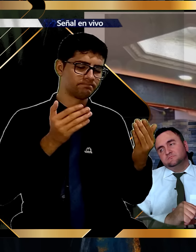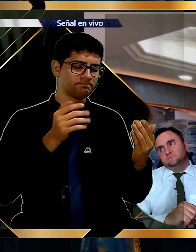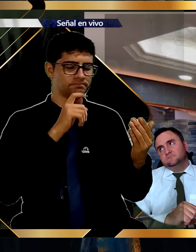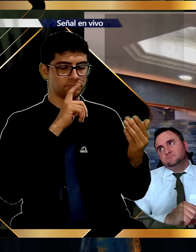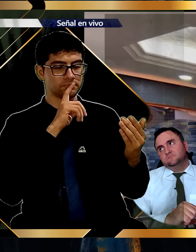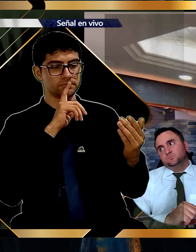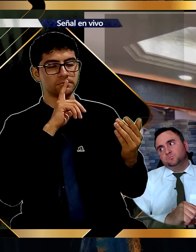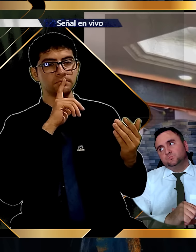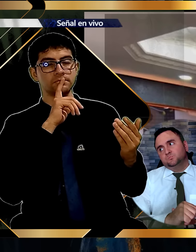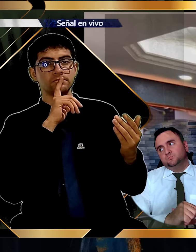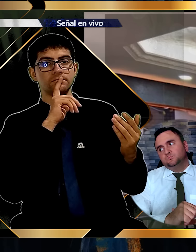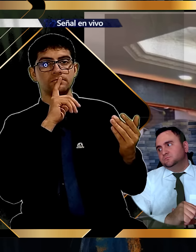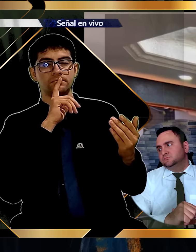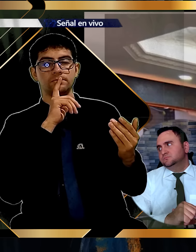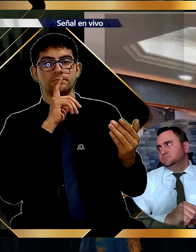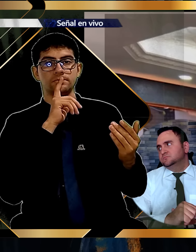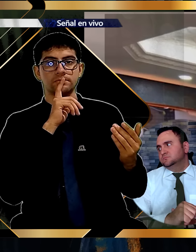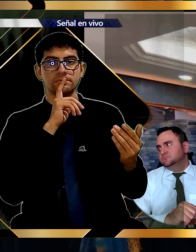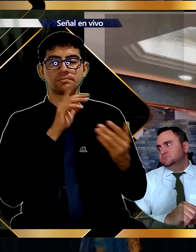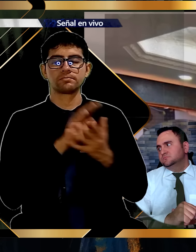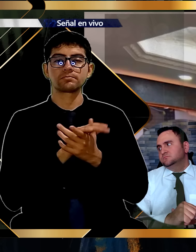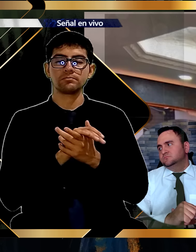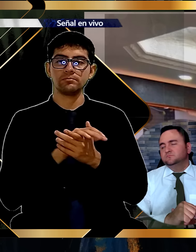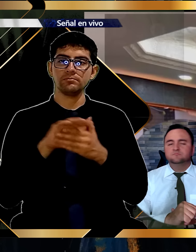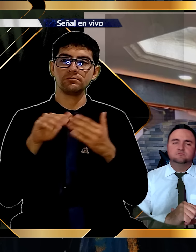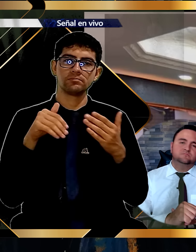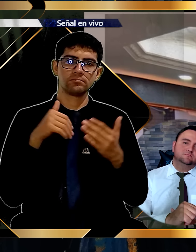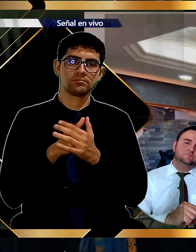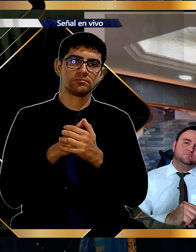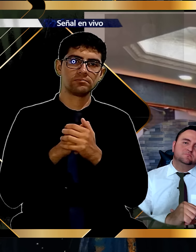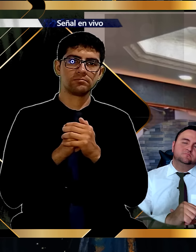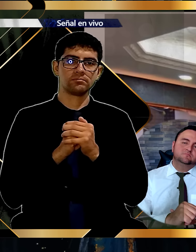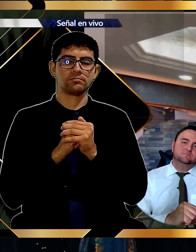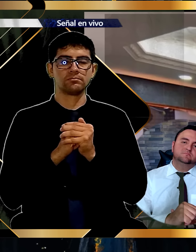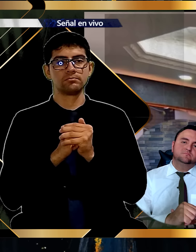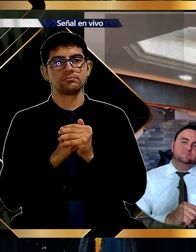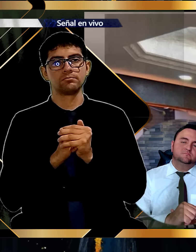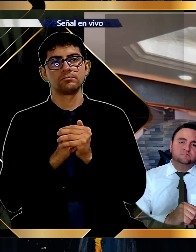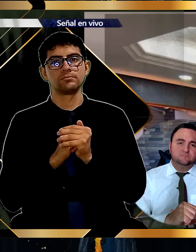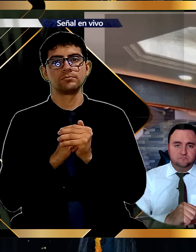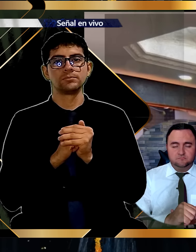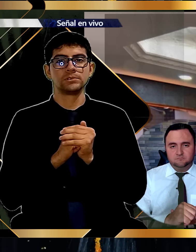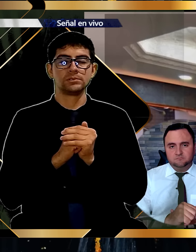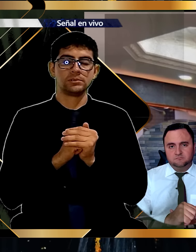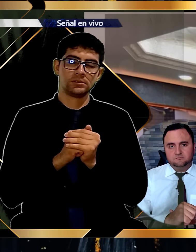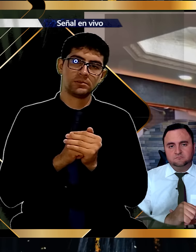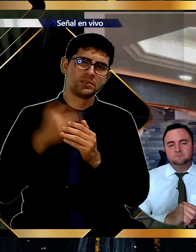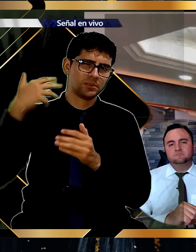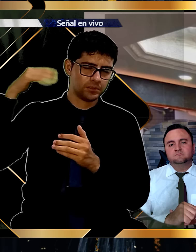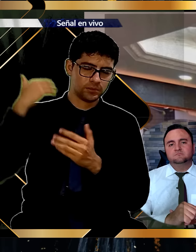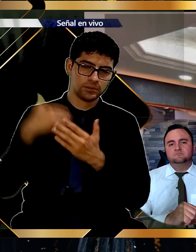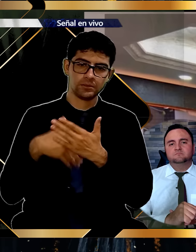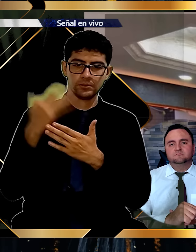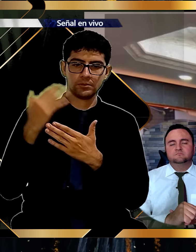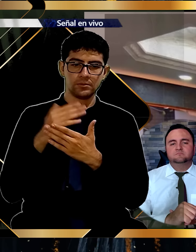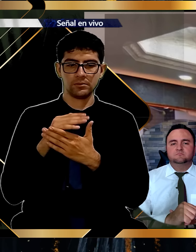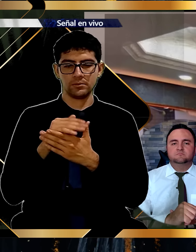del principio y la gente empezó a corromperse y a echarse a perder. Y antes que se corrompieran todos,